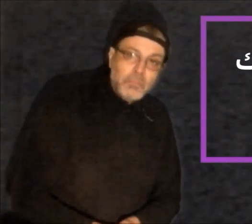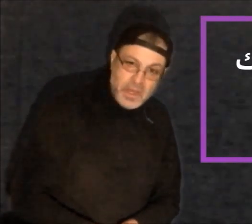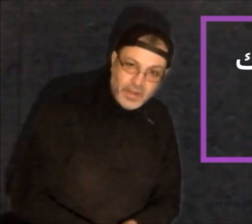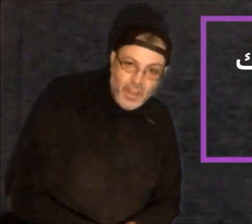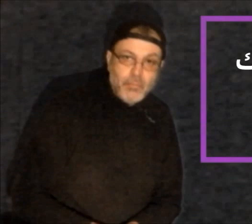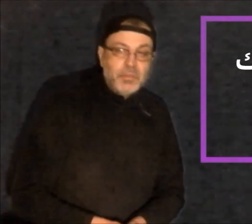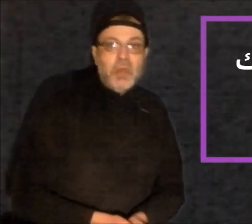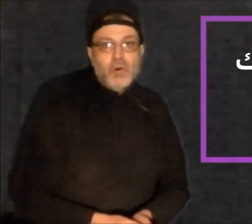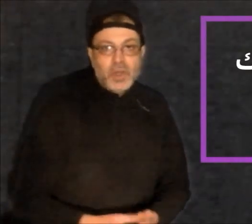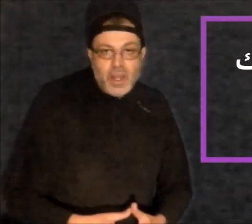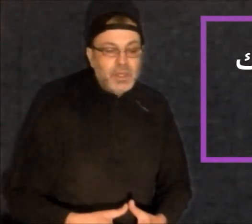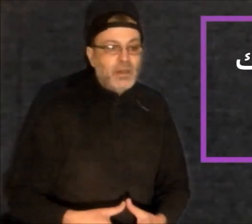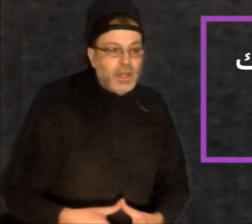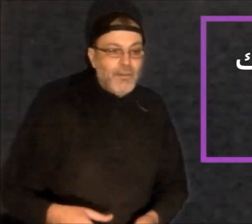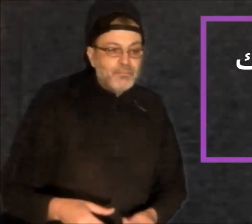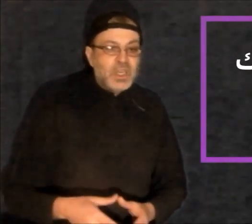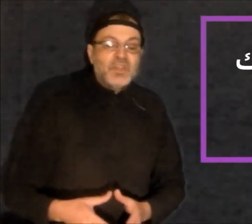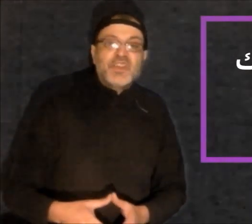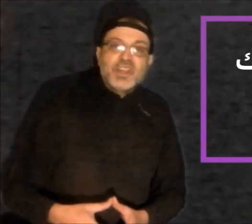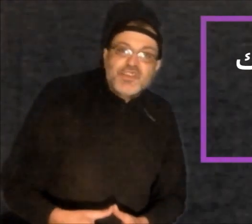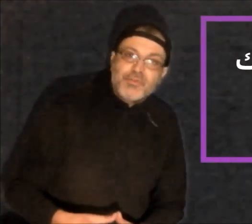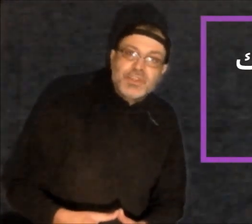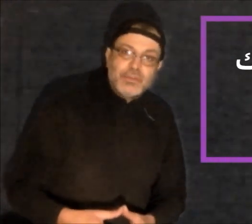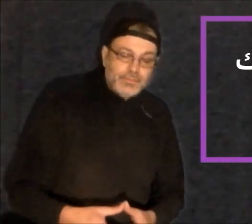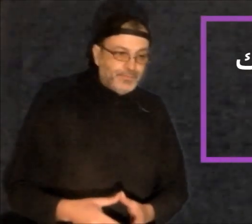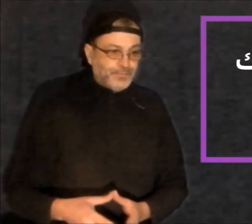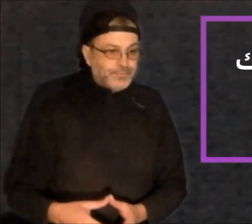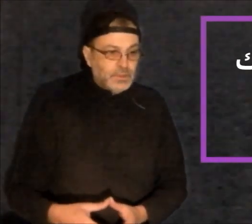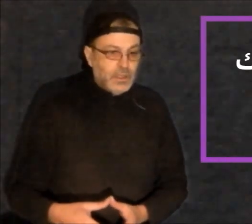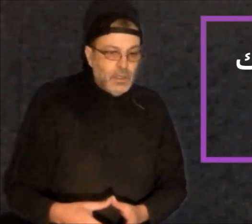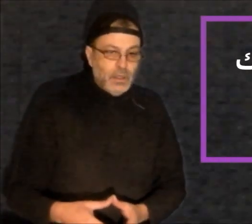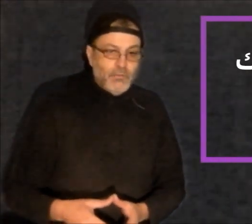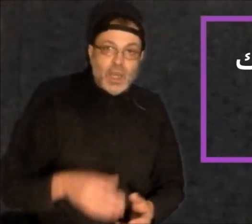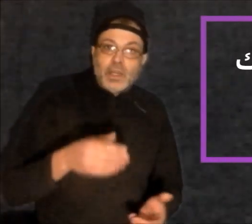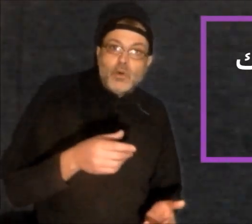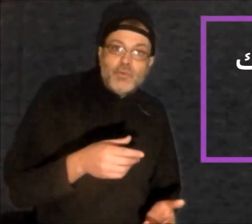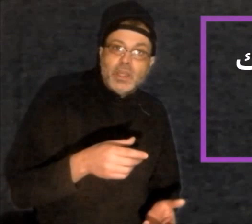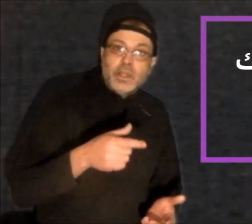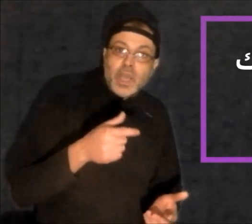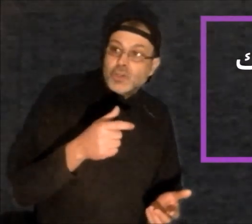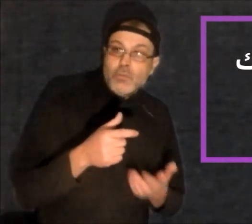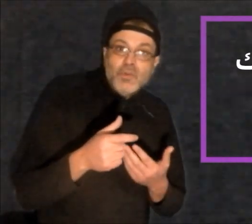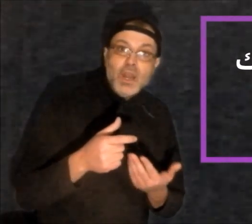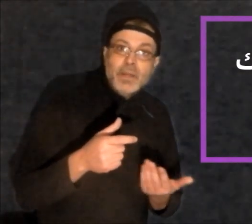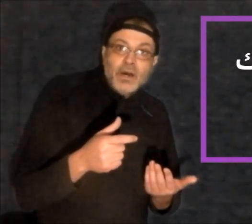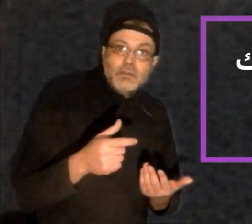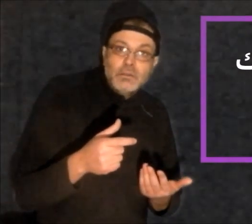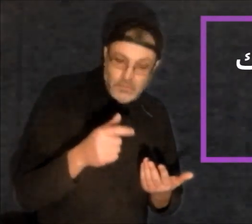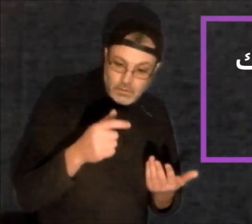خوخي بارد، حب من حبك عليها منك عليها زي الزفت. فقال له فإنني أشرب في اللبن.